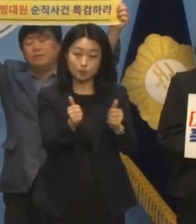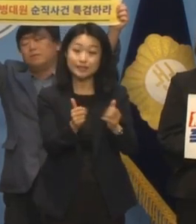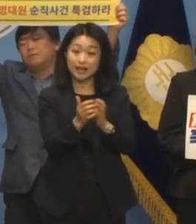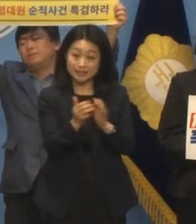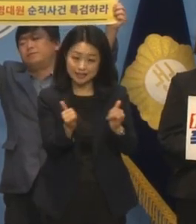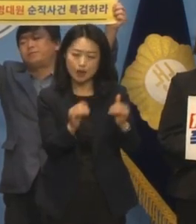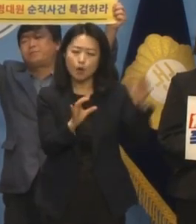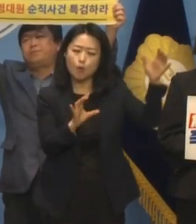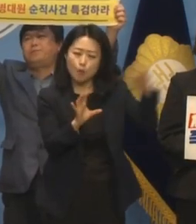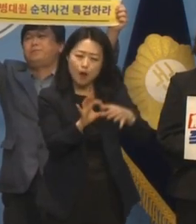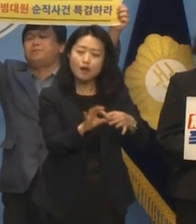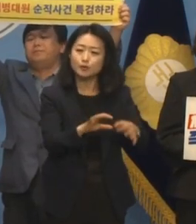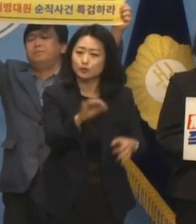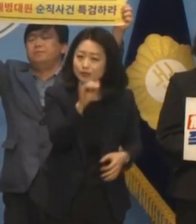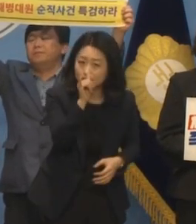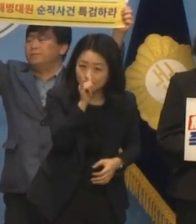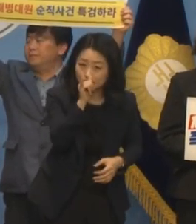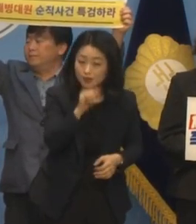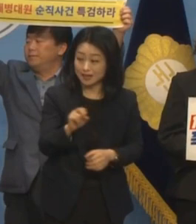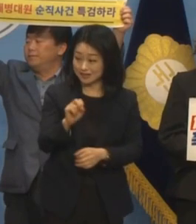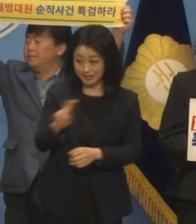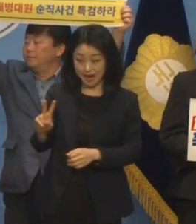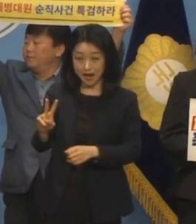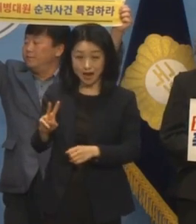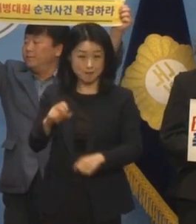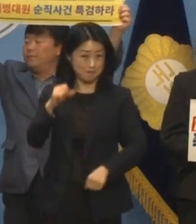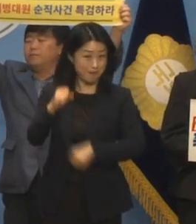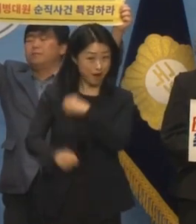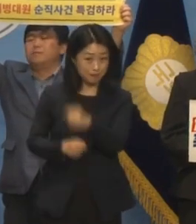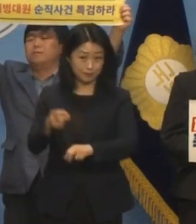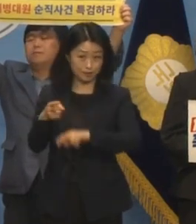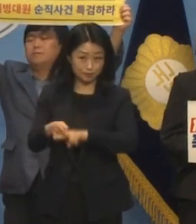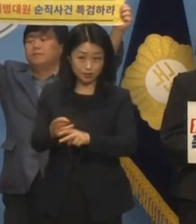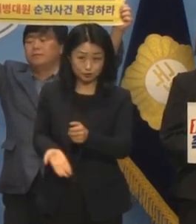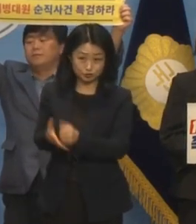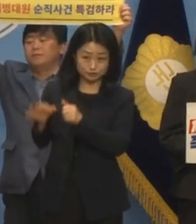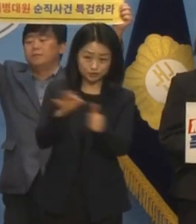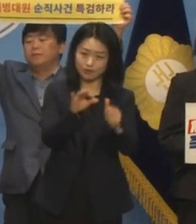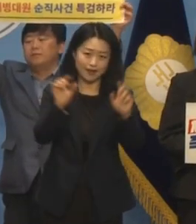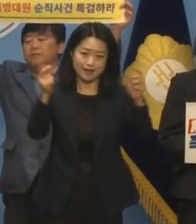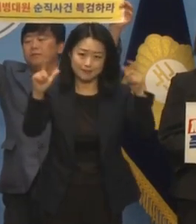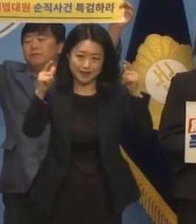우려하시는 바와 같이 야당이 특검 임명을 마음대로 할 수는 없을 것입니다.